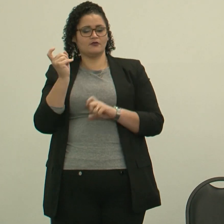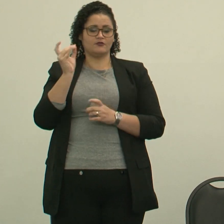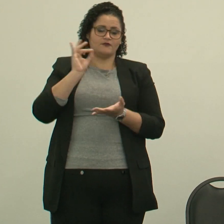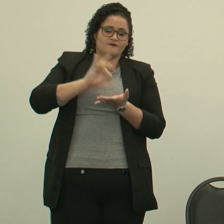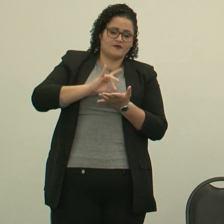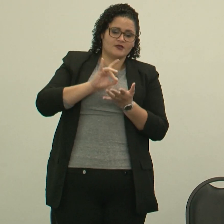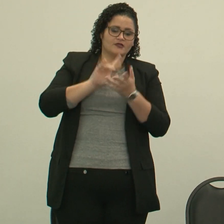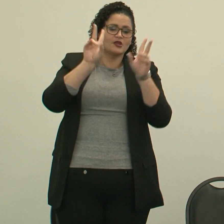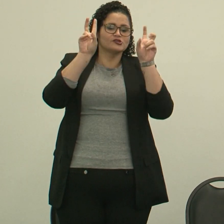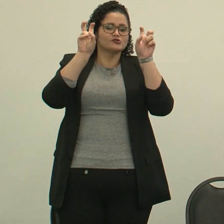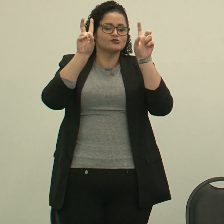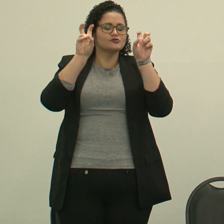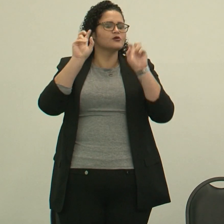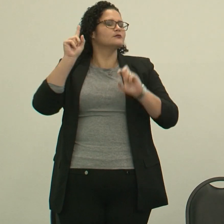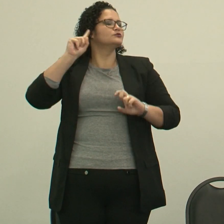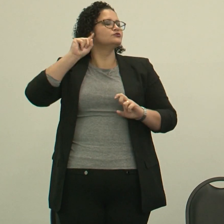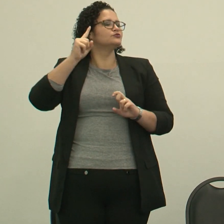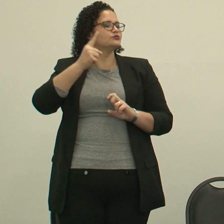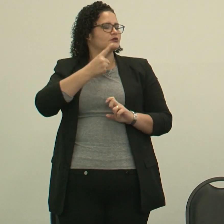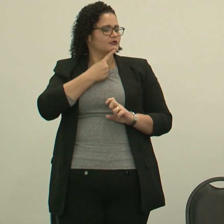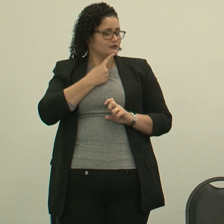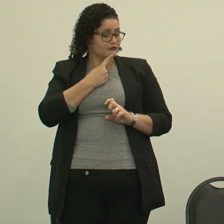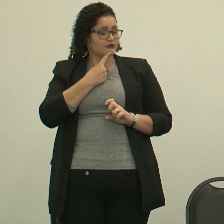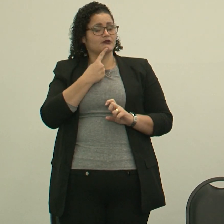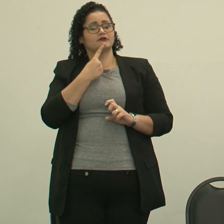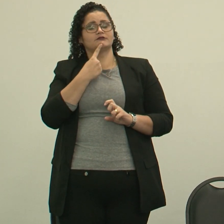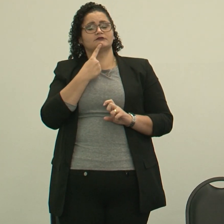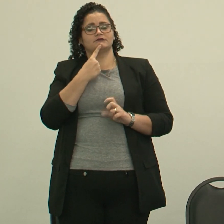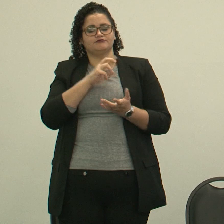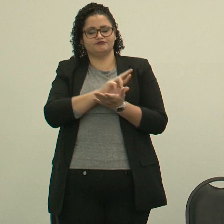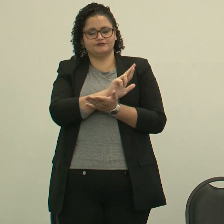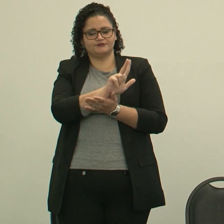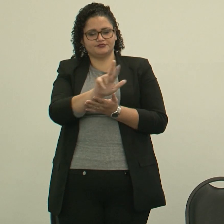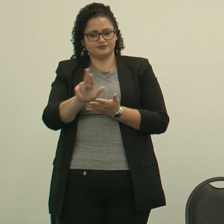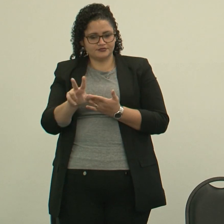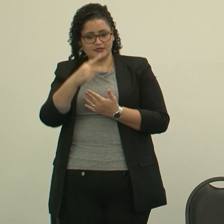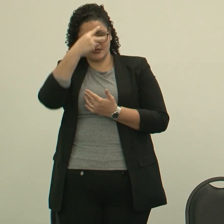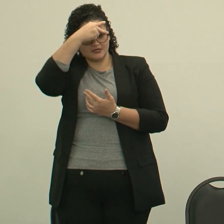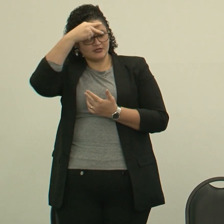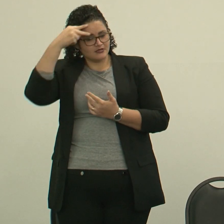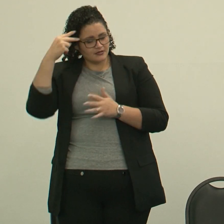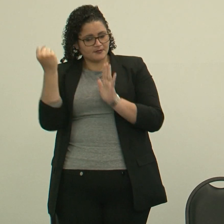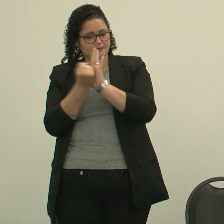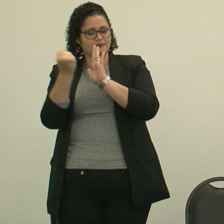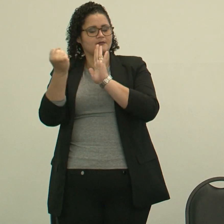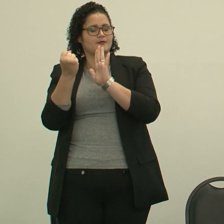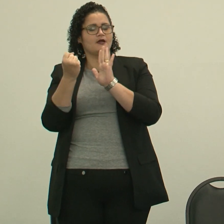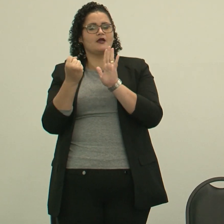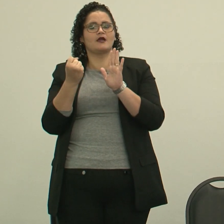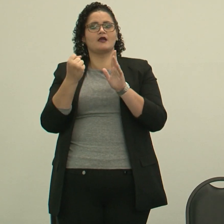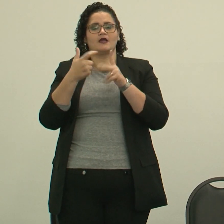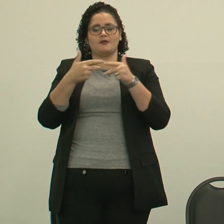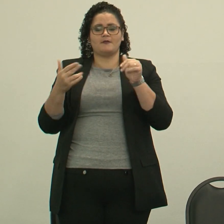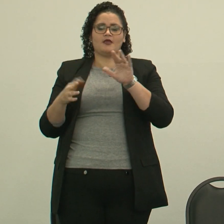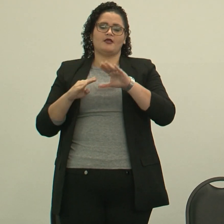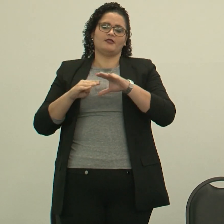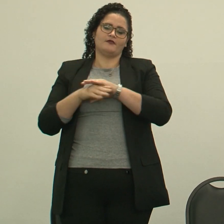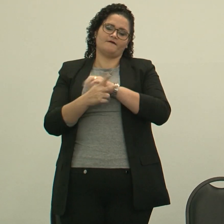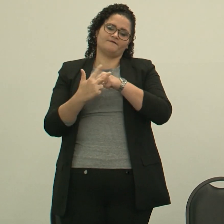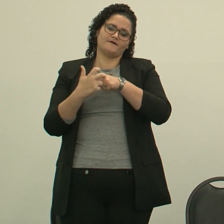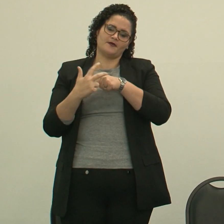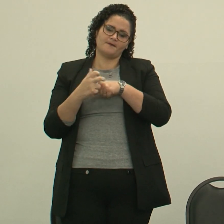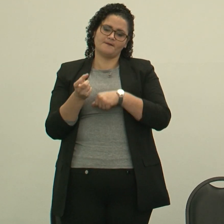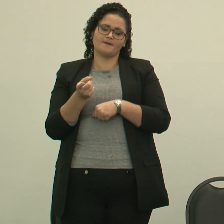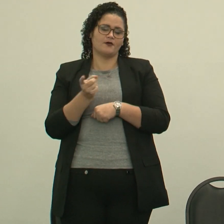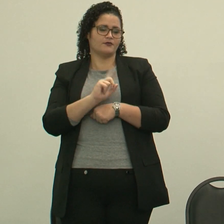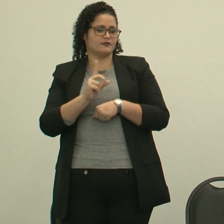surdez, discutir preconceitos, estereótipos, etc., trabalhar elementos verbais e não verbais e